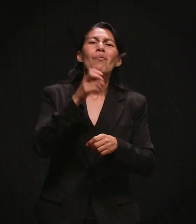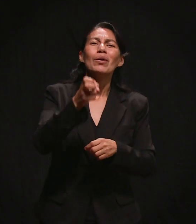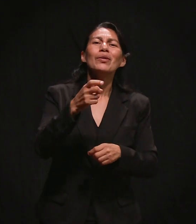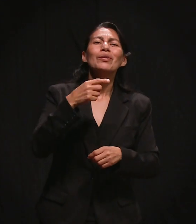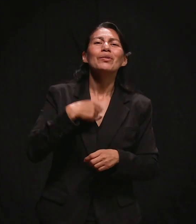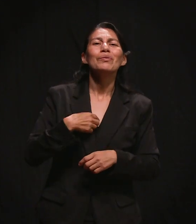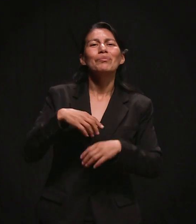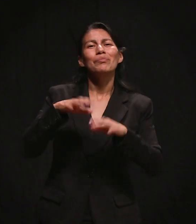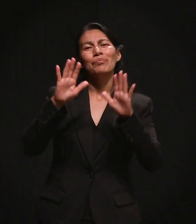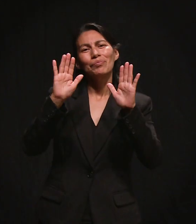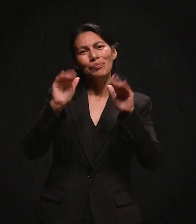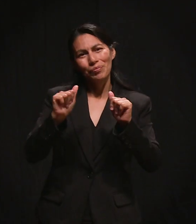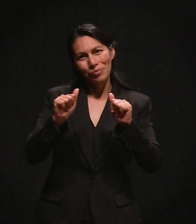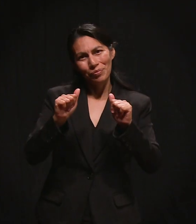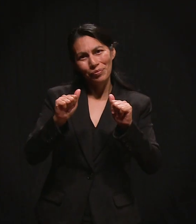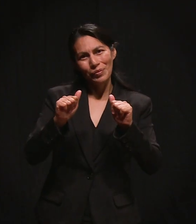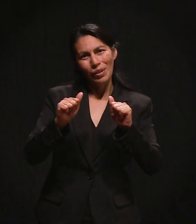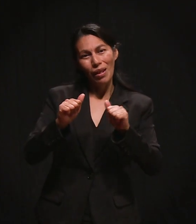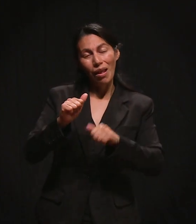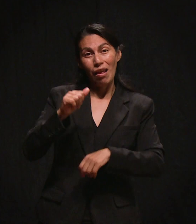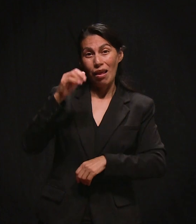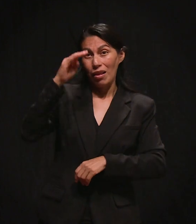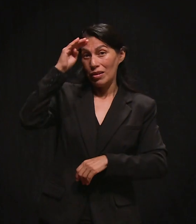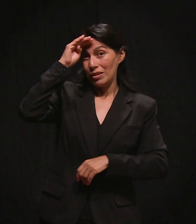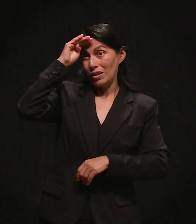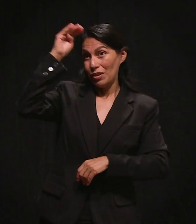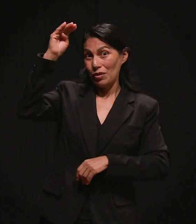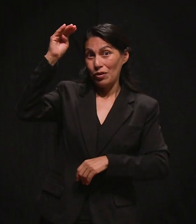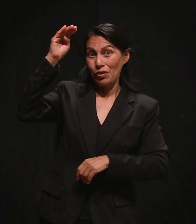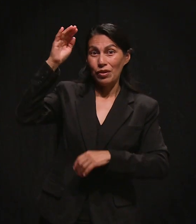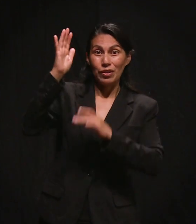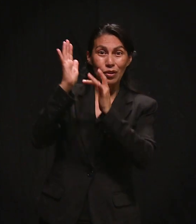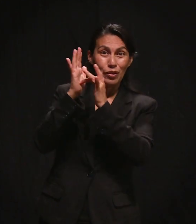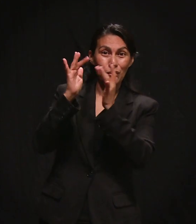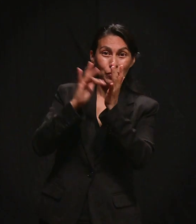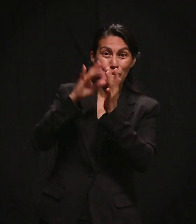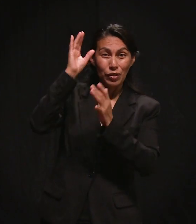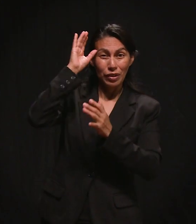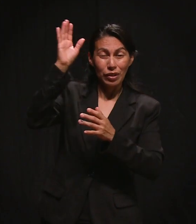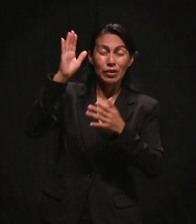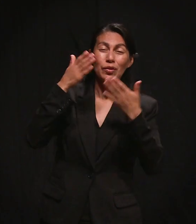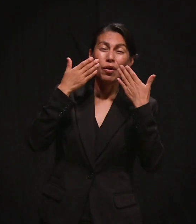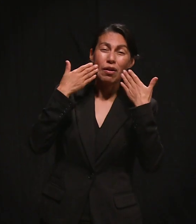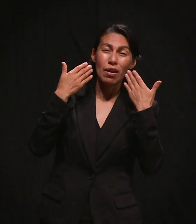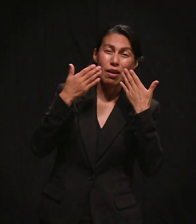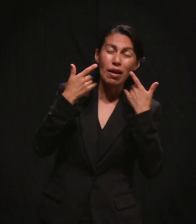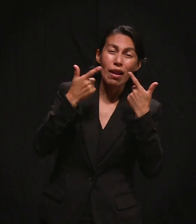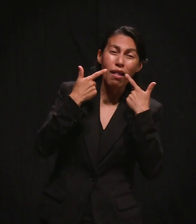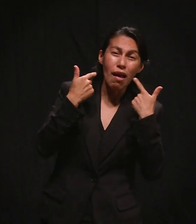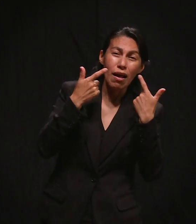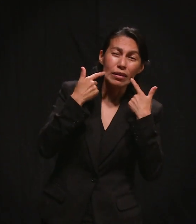gracia del Señor Jesucristo, el amor del Padre y la comunión con